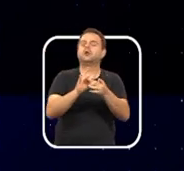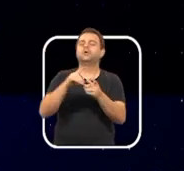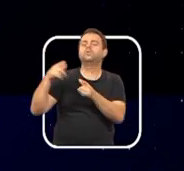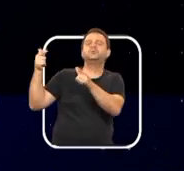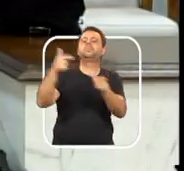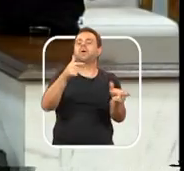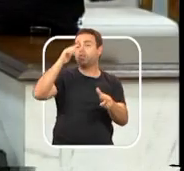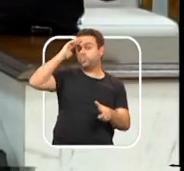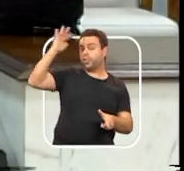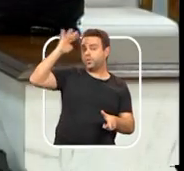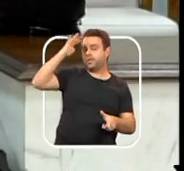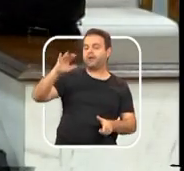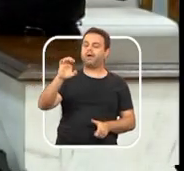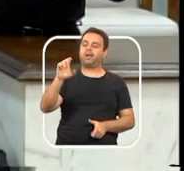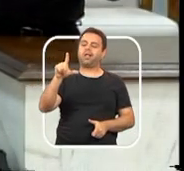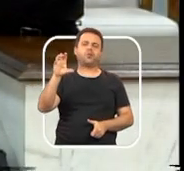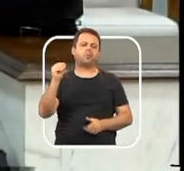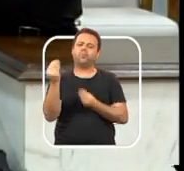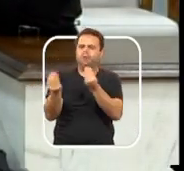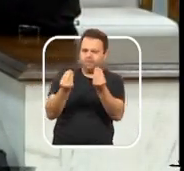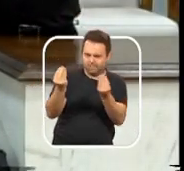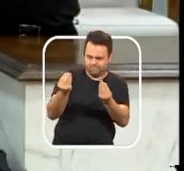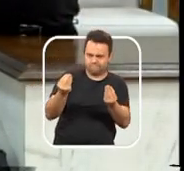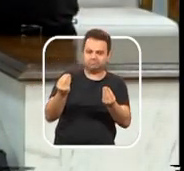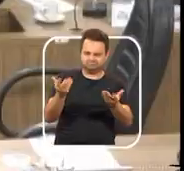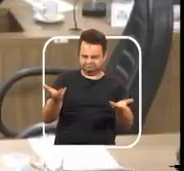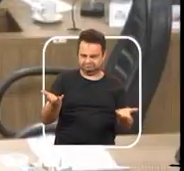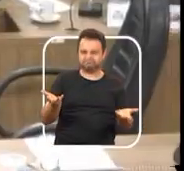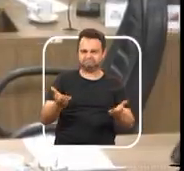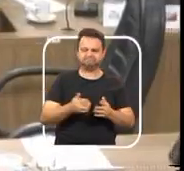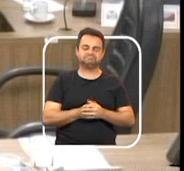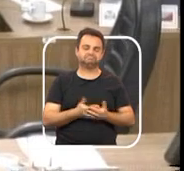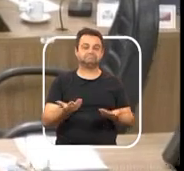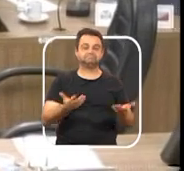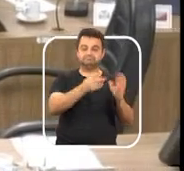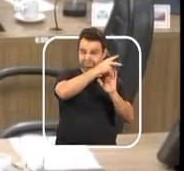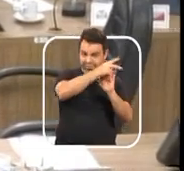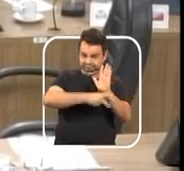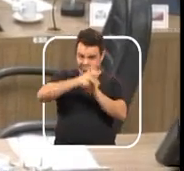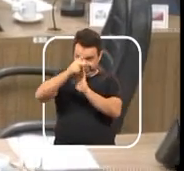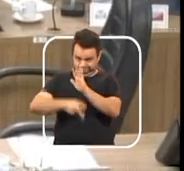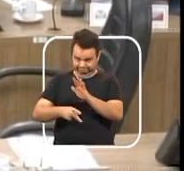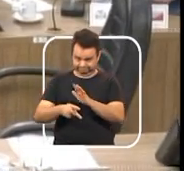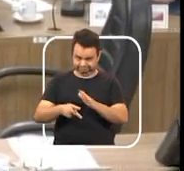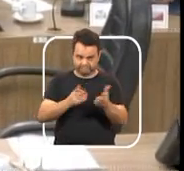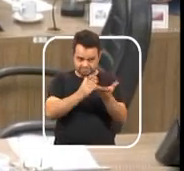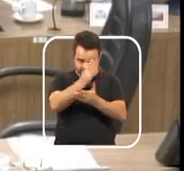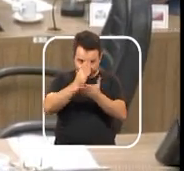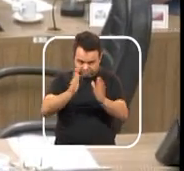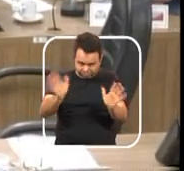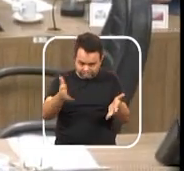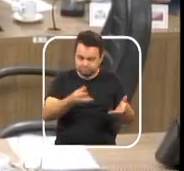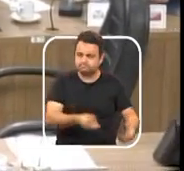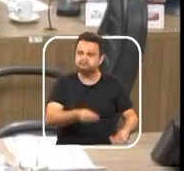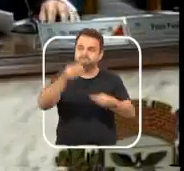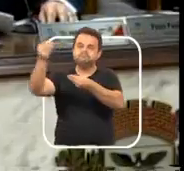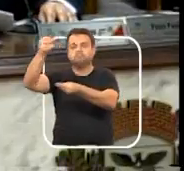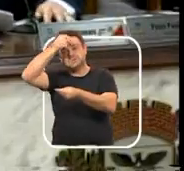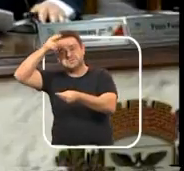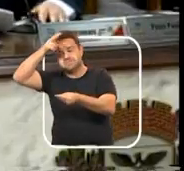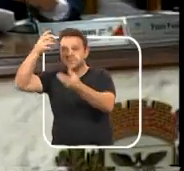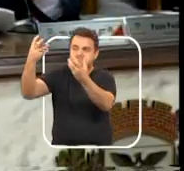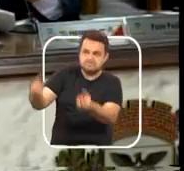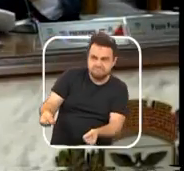Elo. Os projetos aprovados em segunda discussão seguem para sanção ou veto do